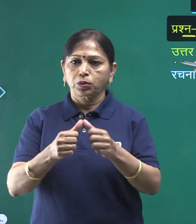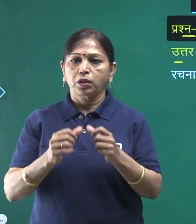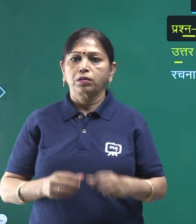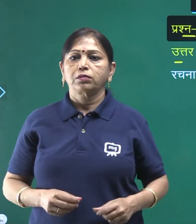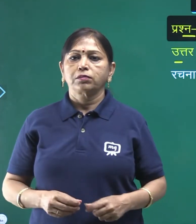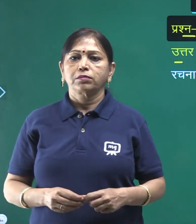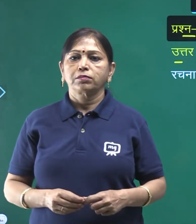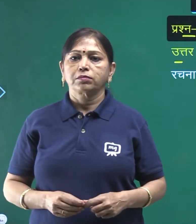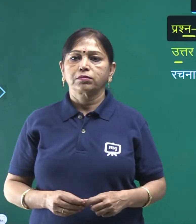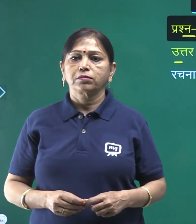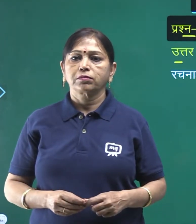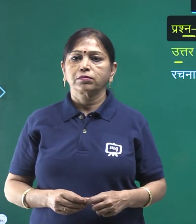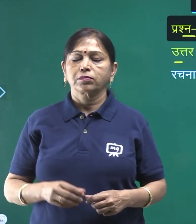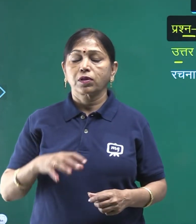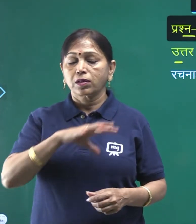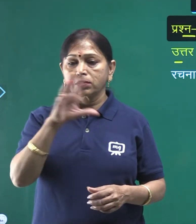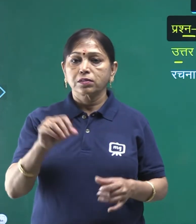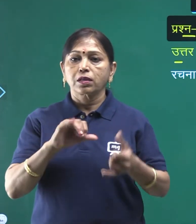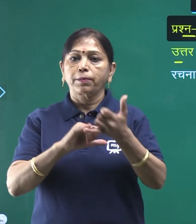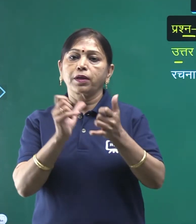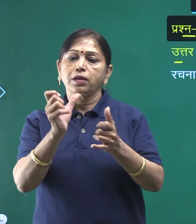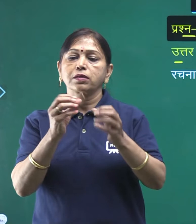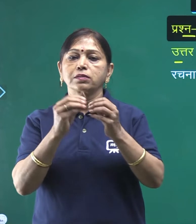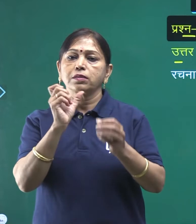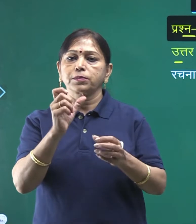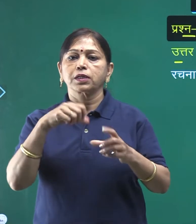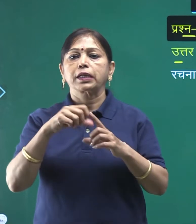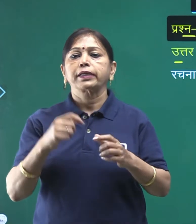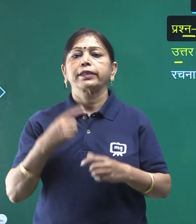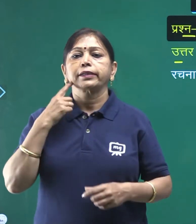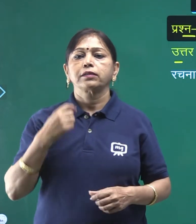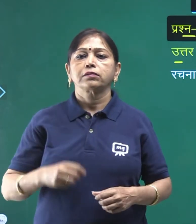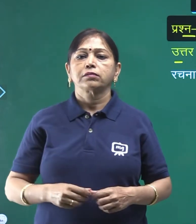उत्तर, सभी द्रव्य पदार्थों की